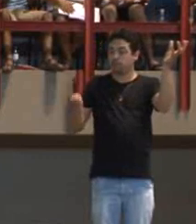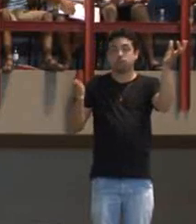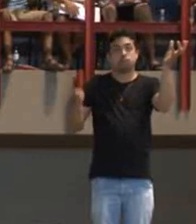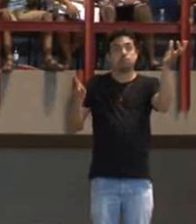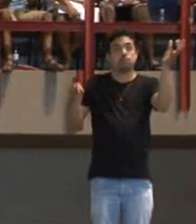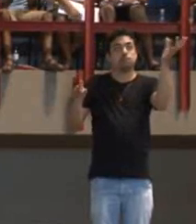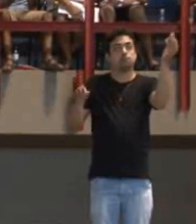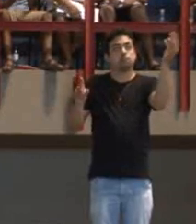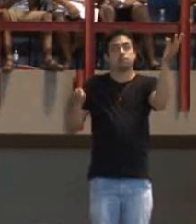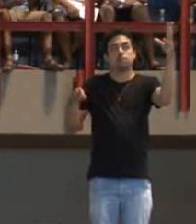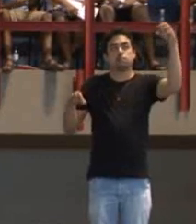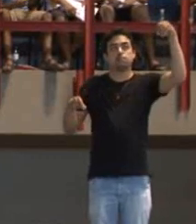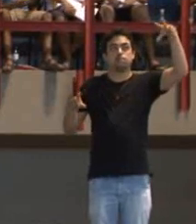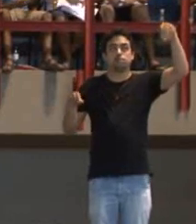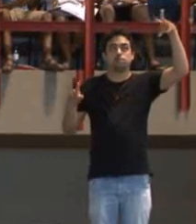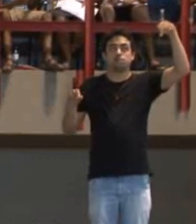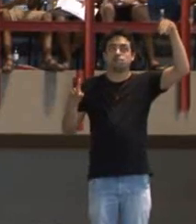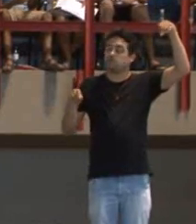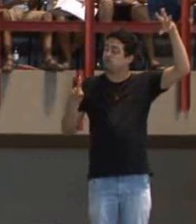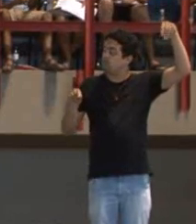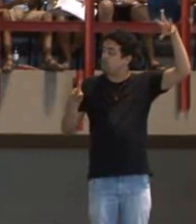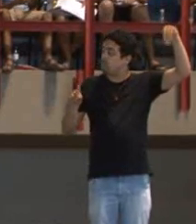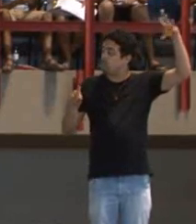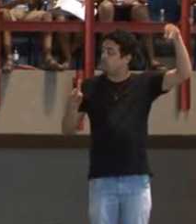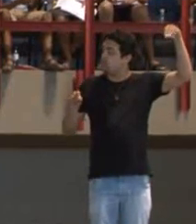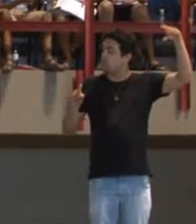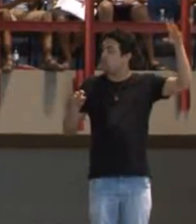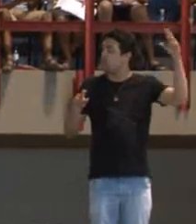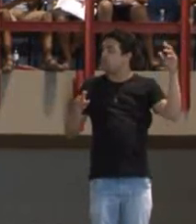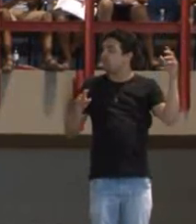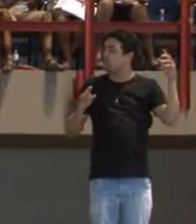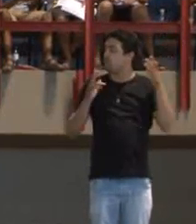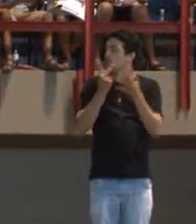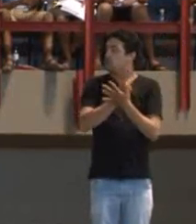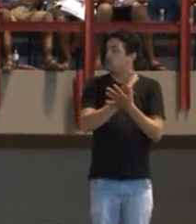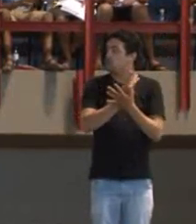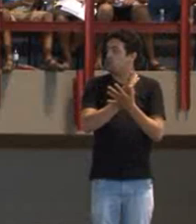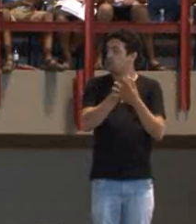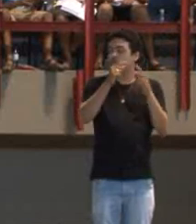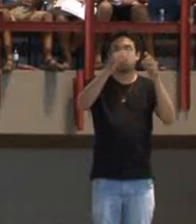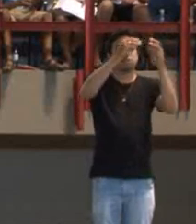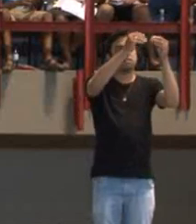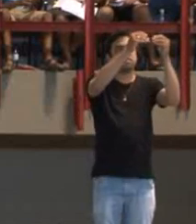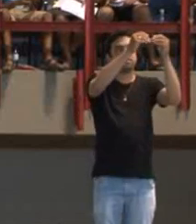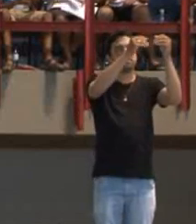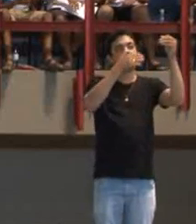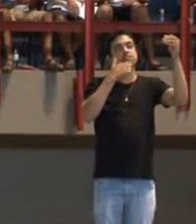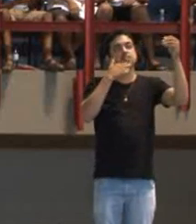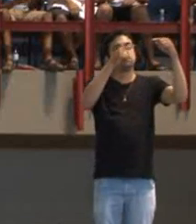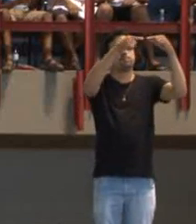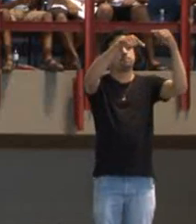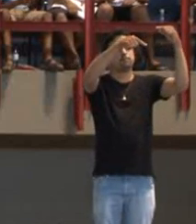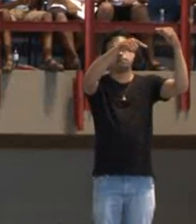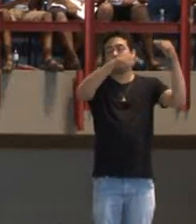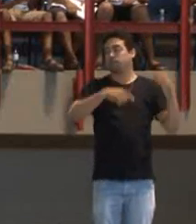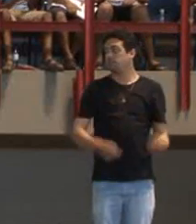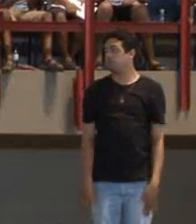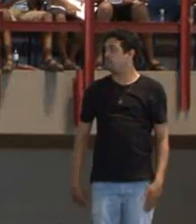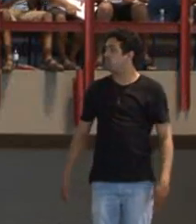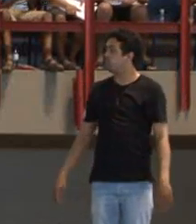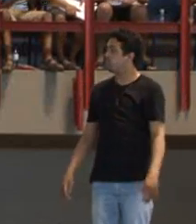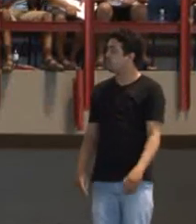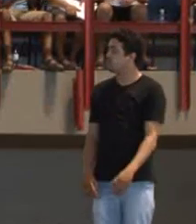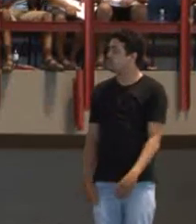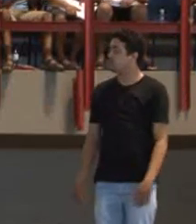liga e desliga, liga e desliga. Esquenta e esfria, esquenta e esfria, esquenta e esfria. Aí o que é que acontece? Estraga o negócio, queima. Então,